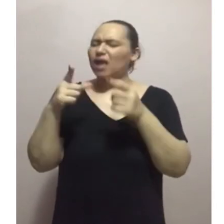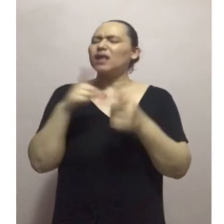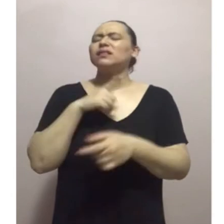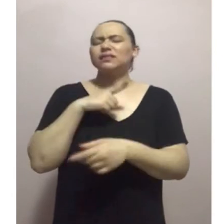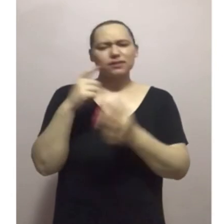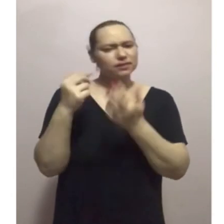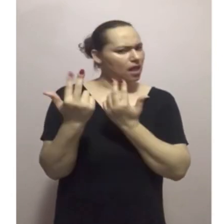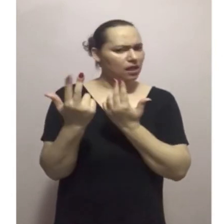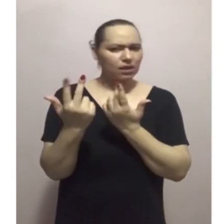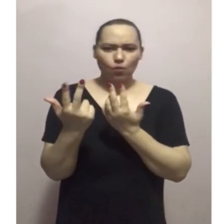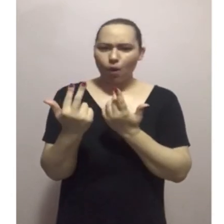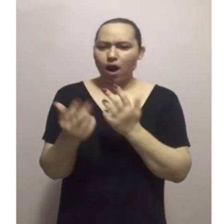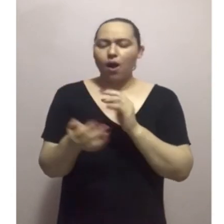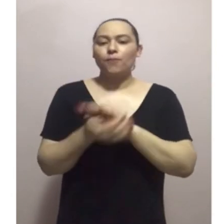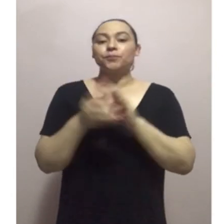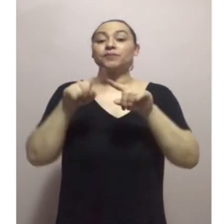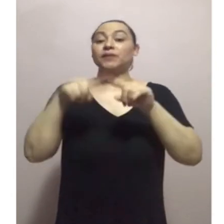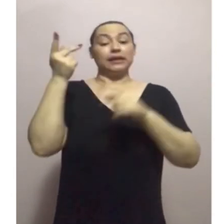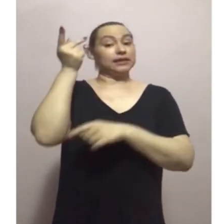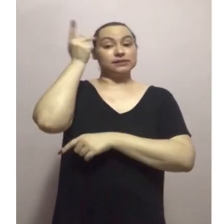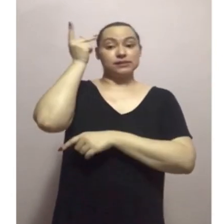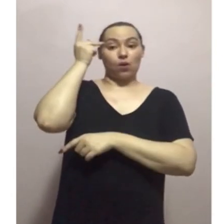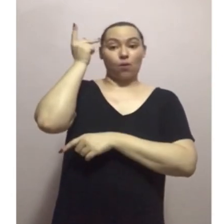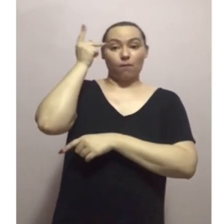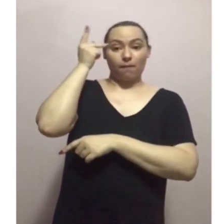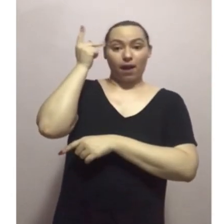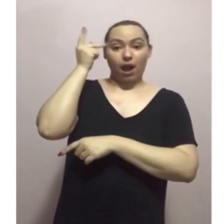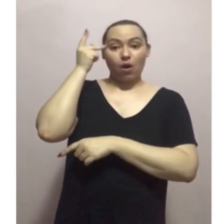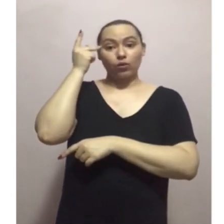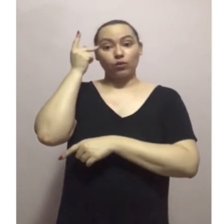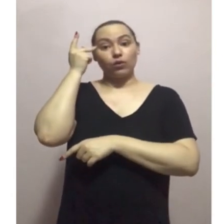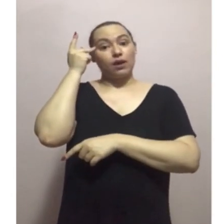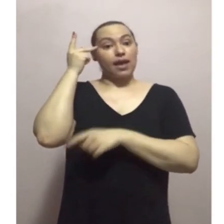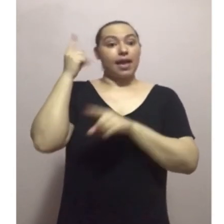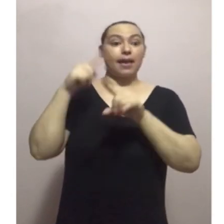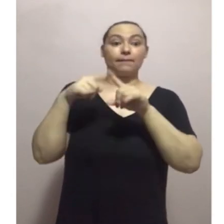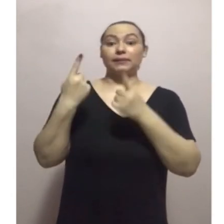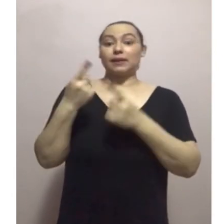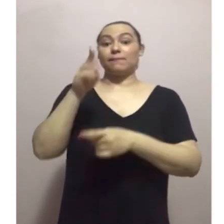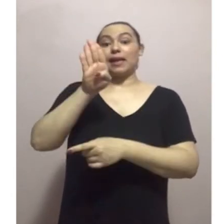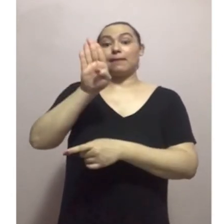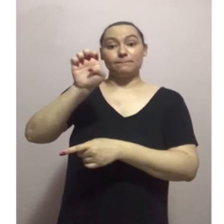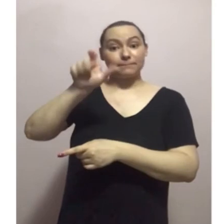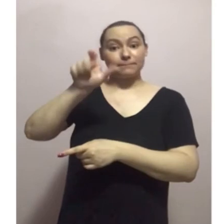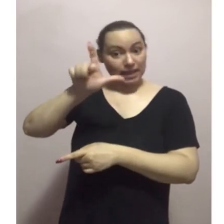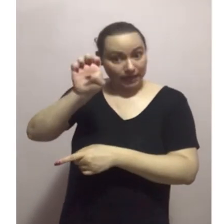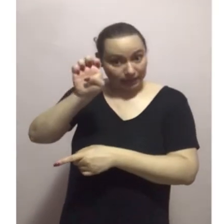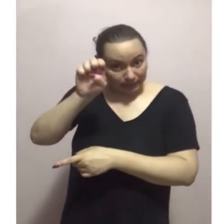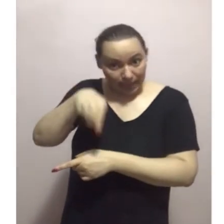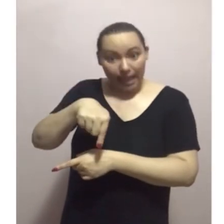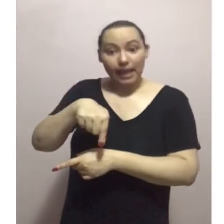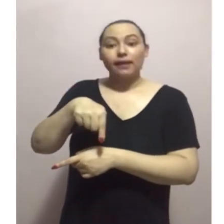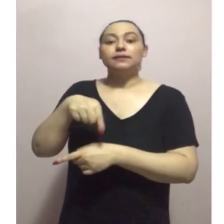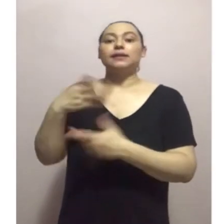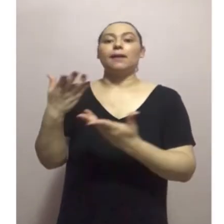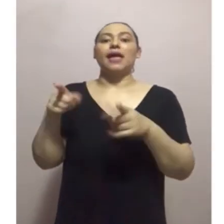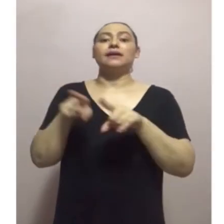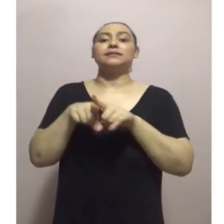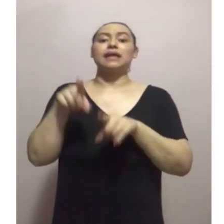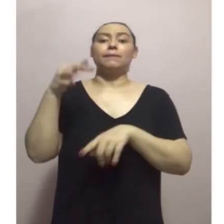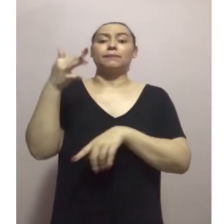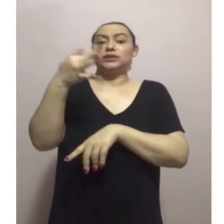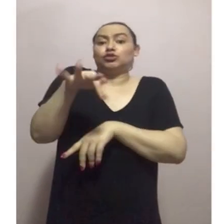essa Ítaca era ao mesmo tempo São Paulo, ao mesmo tempo Belém. Cacá tinha uma